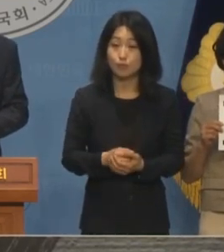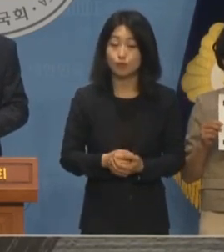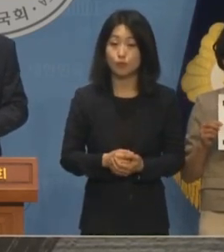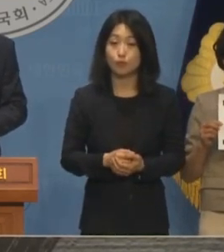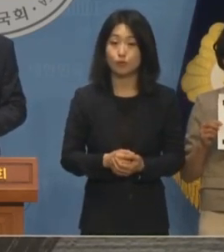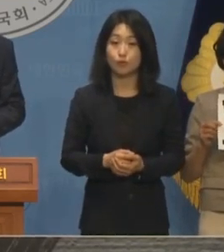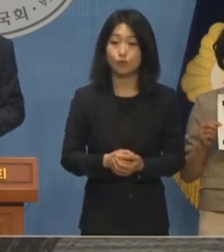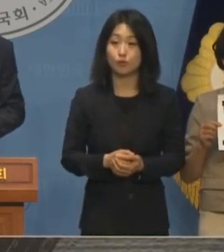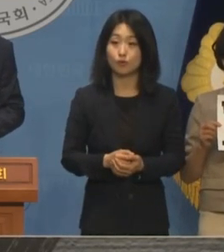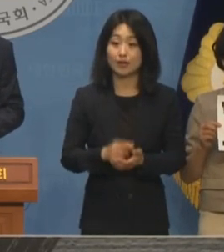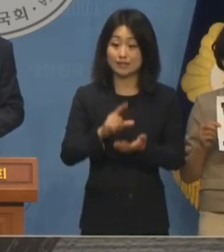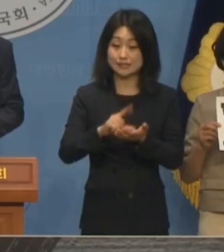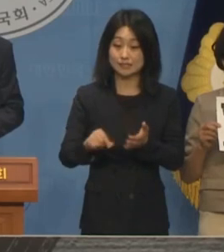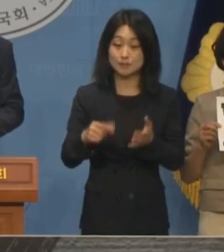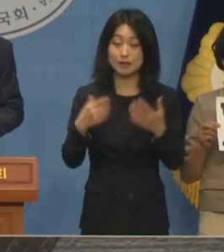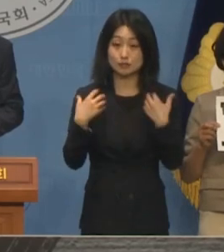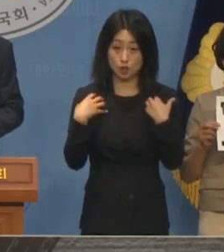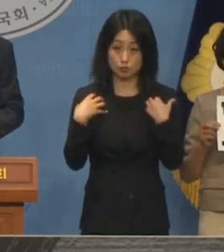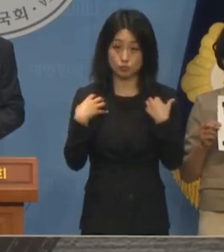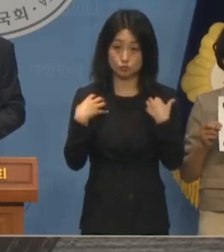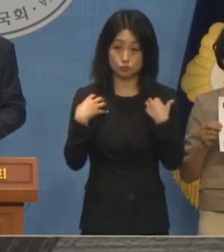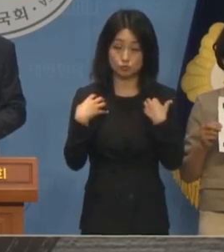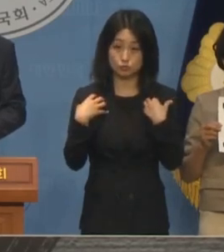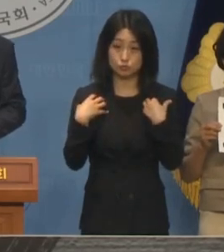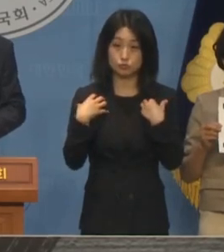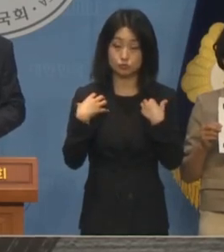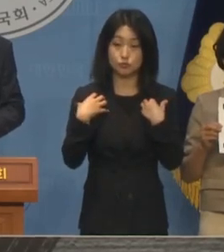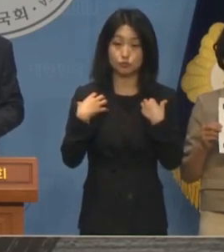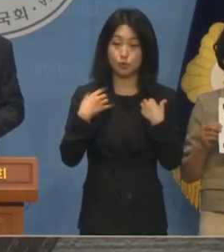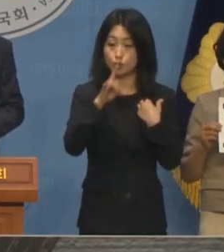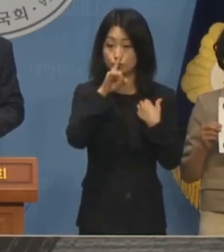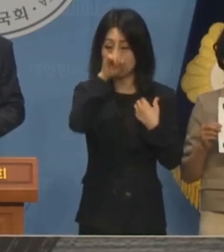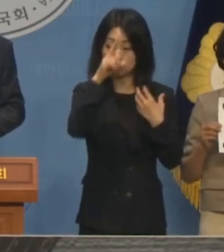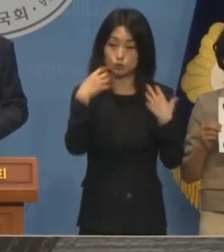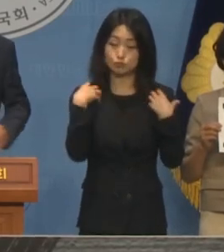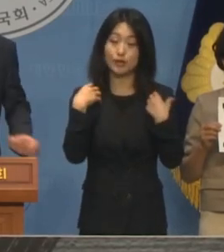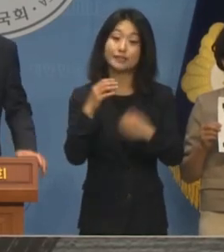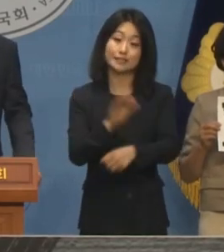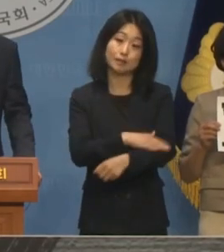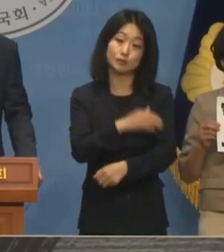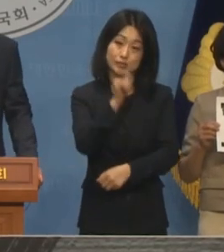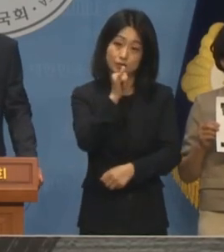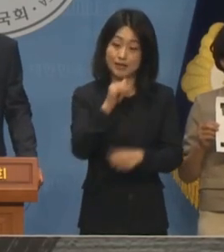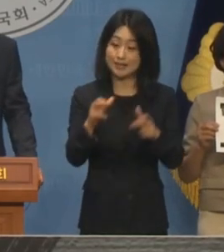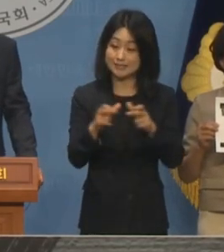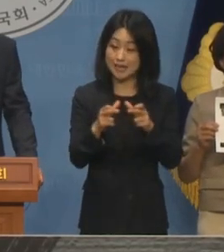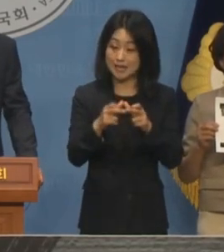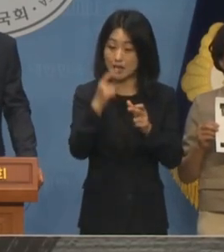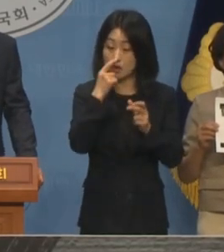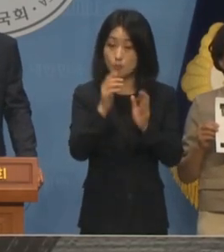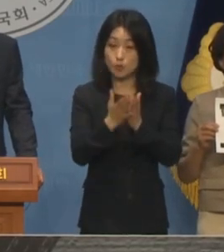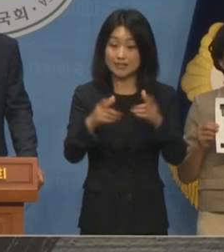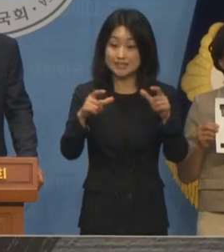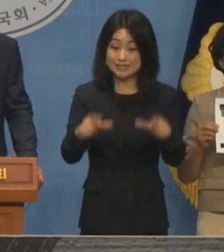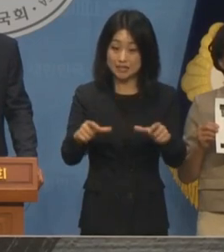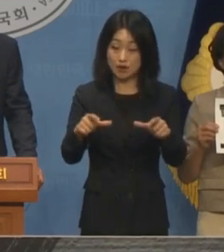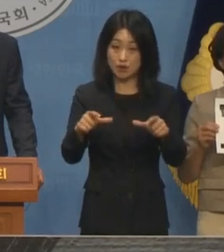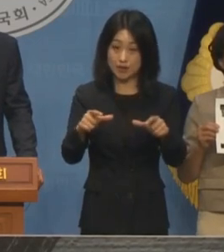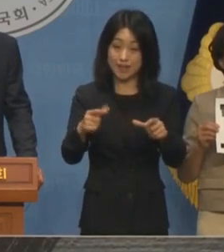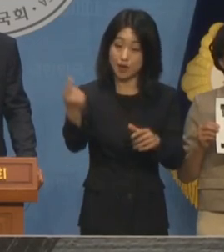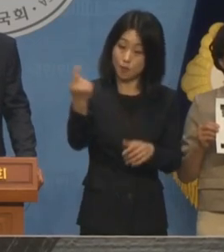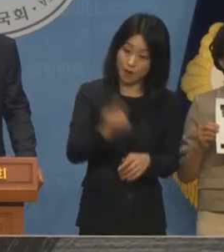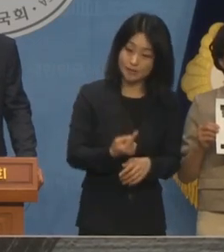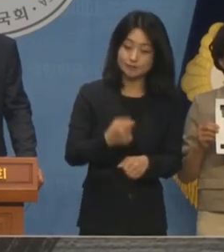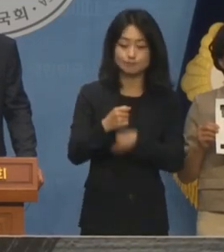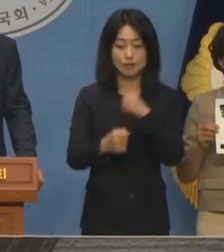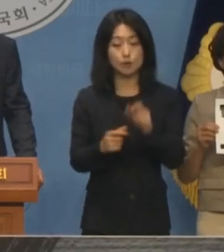있다면은 지방자치단체나 정부이다. 국가가 우리 장애인 당사자들을 지역사회에 나와서